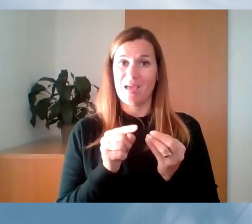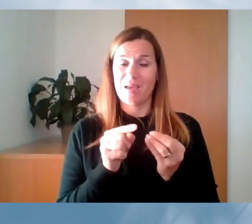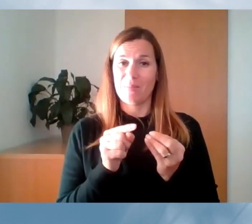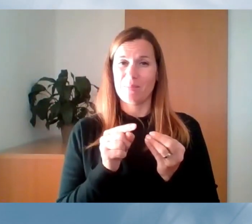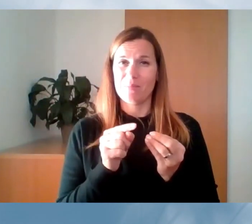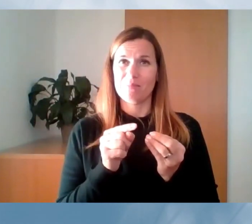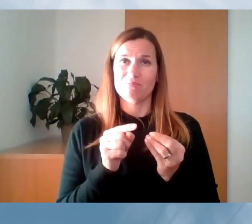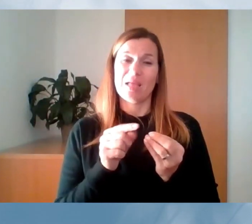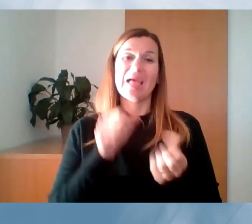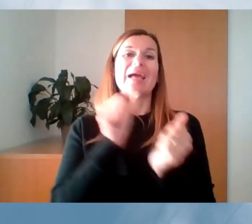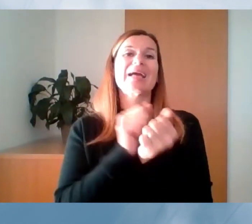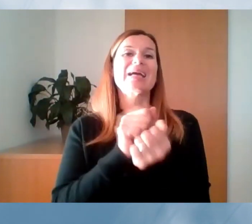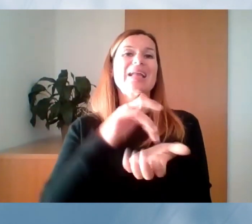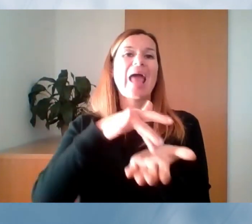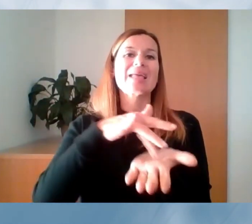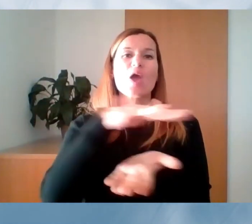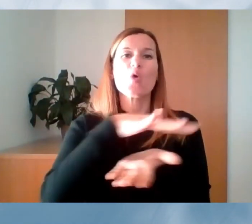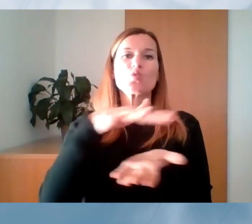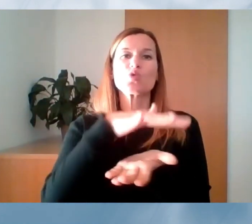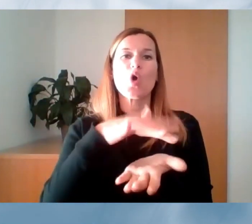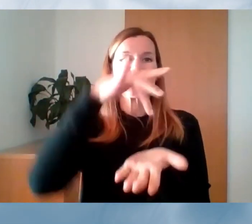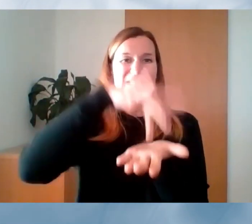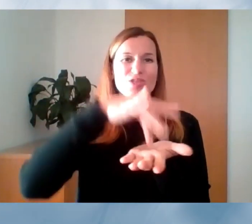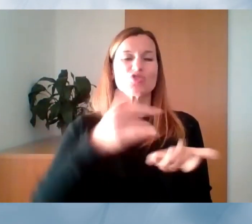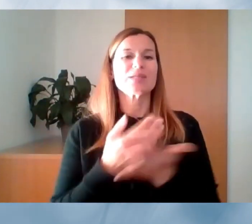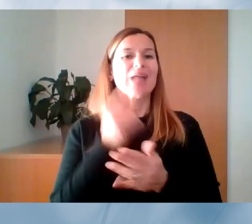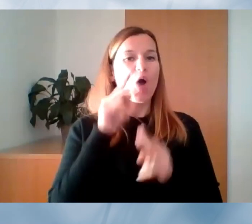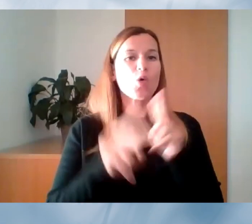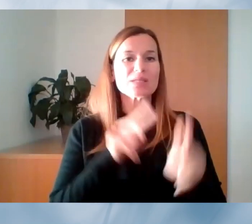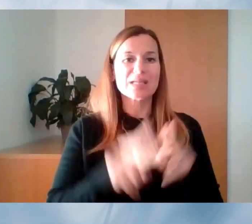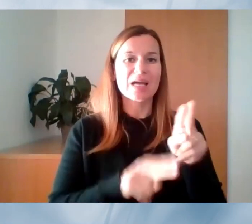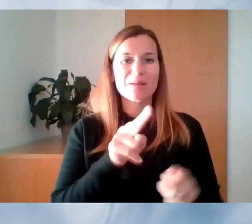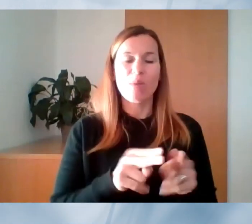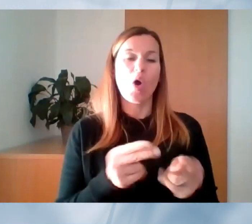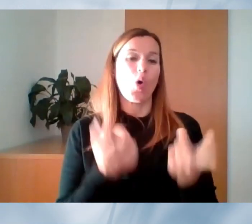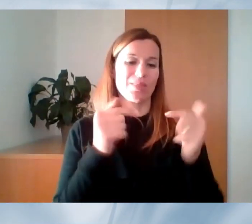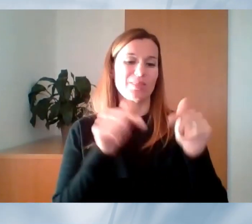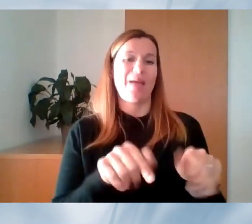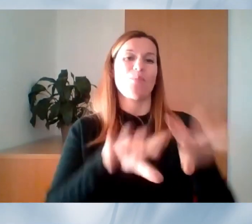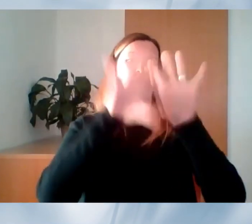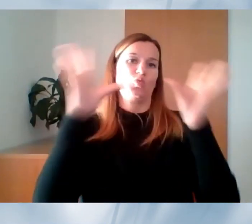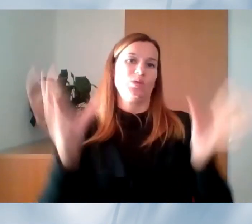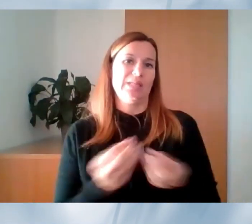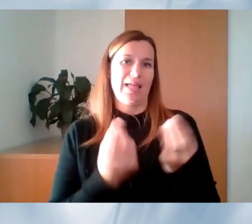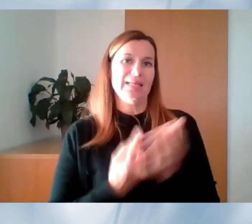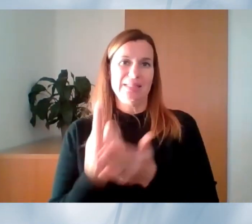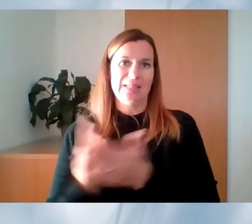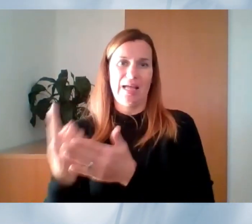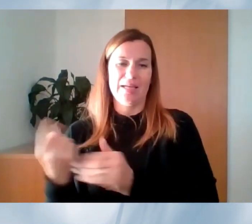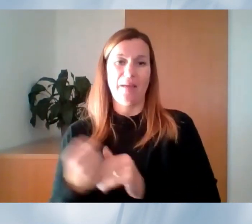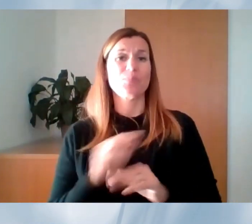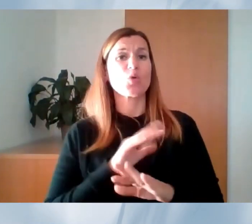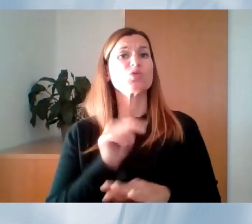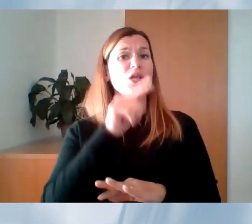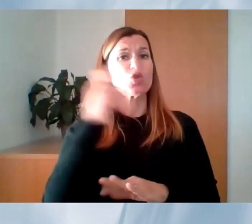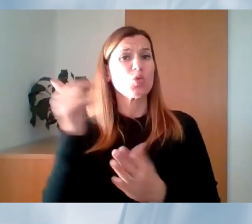pri vsem tem krajevno središče za oskrbo, odkoder vse izhaja. Vsi ti